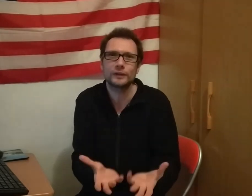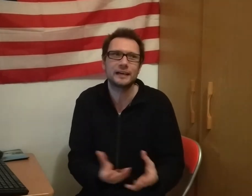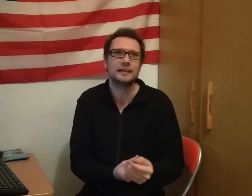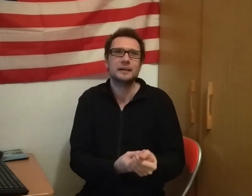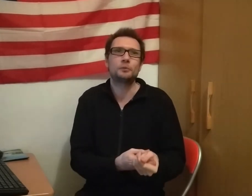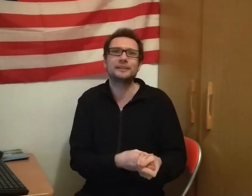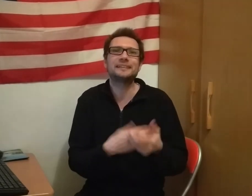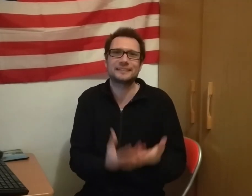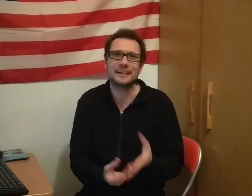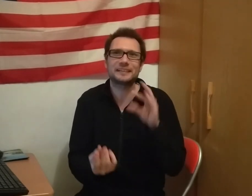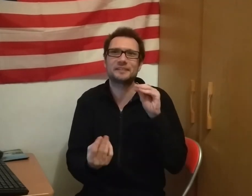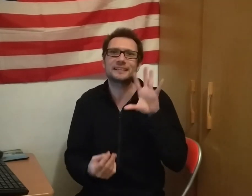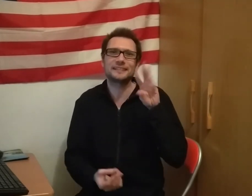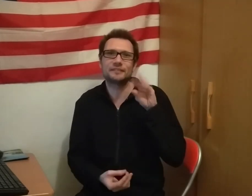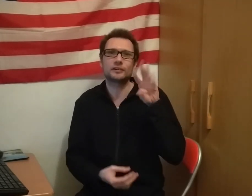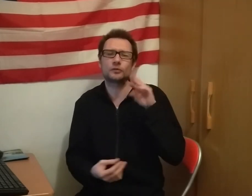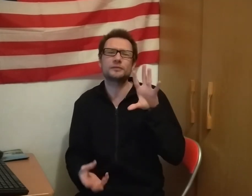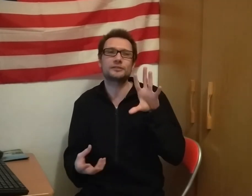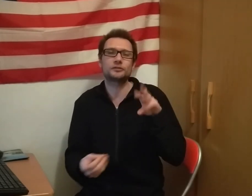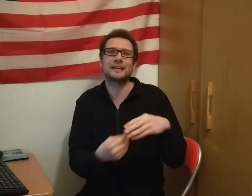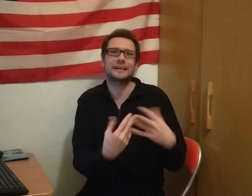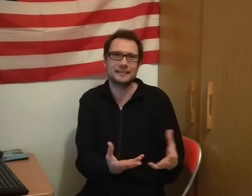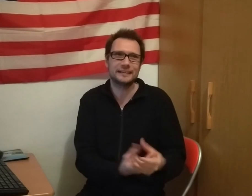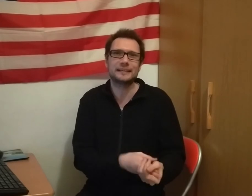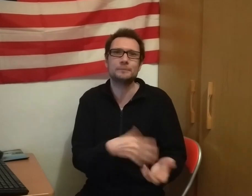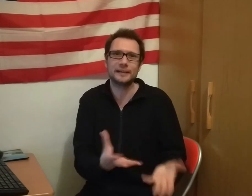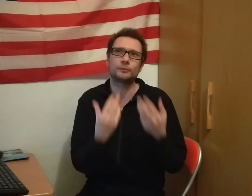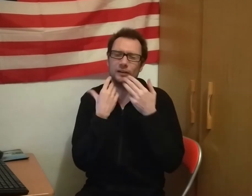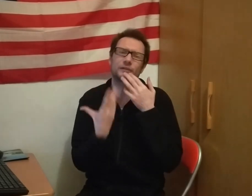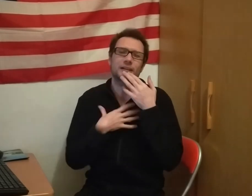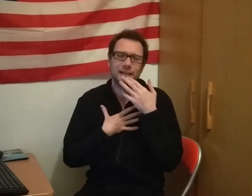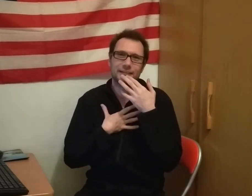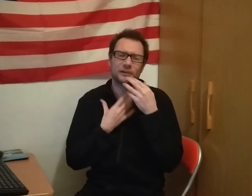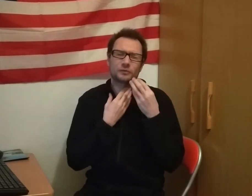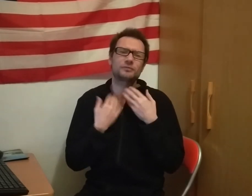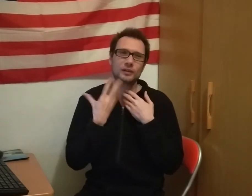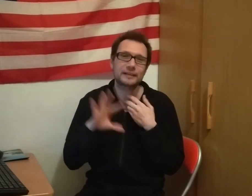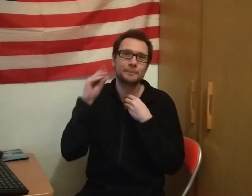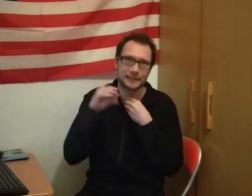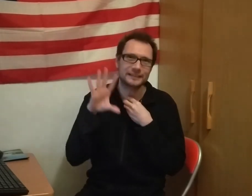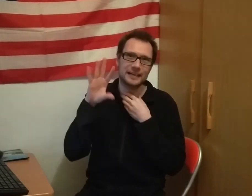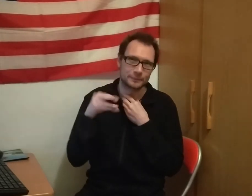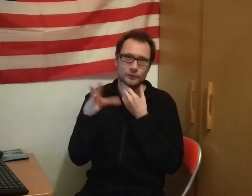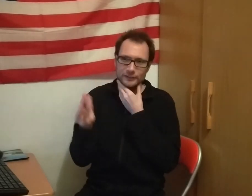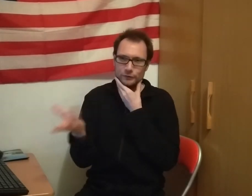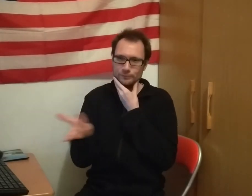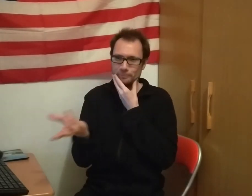ventriloquía podría interesar. Debería ser ventriloquismo si yo soy en la calle, en el metro, pero claro. Tengo todavía que practicar porque